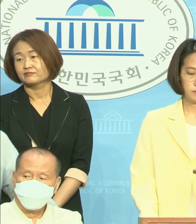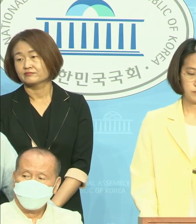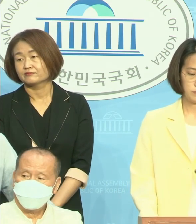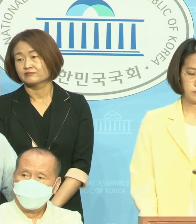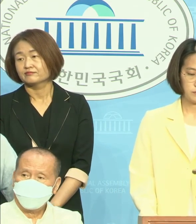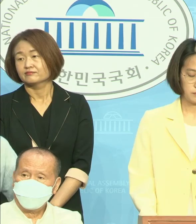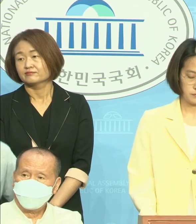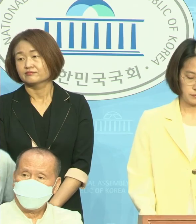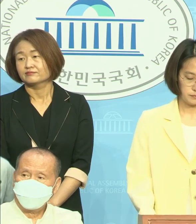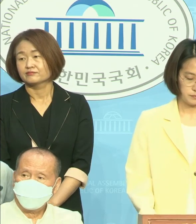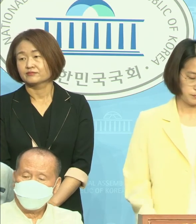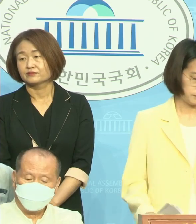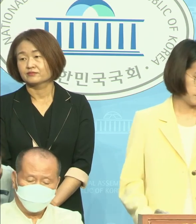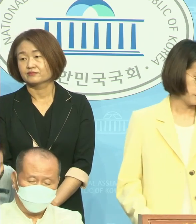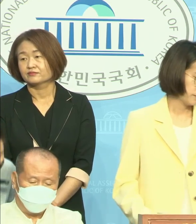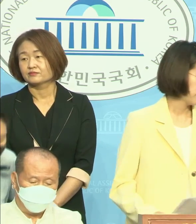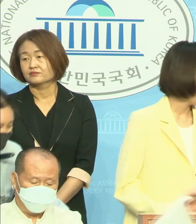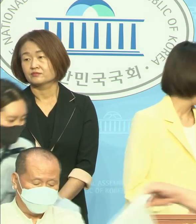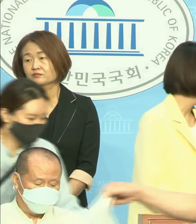아